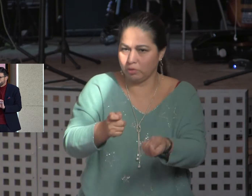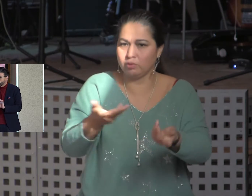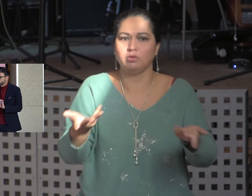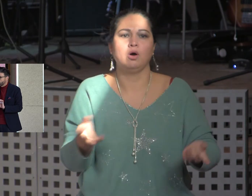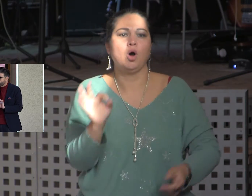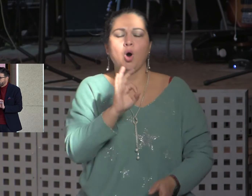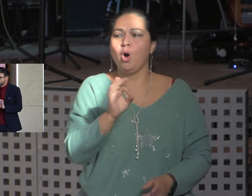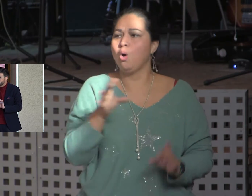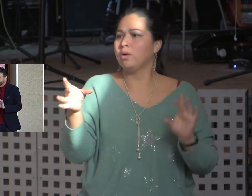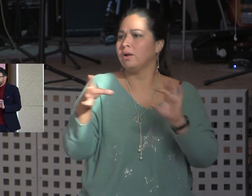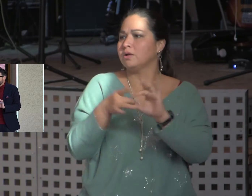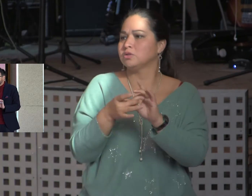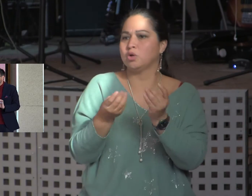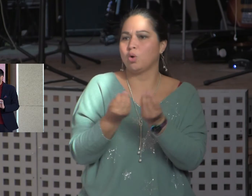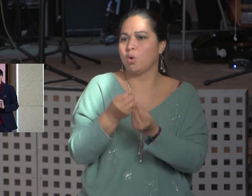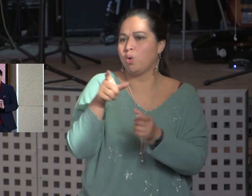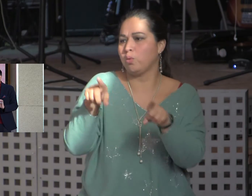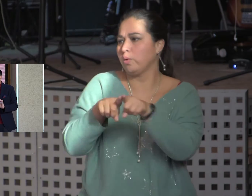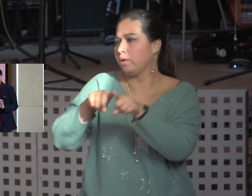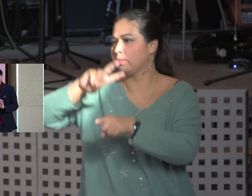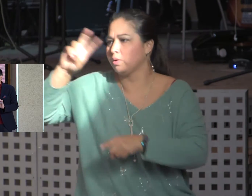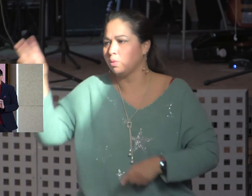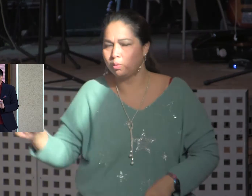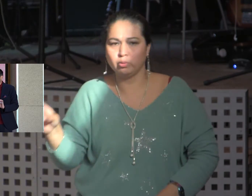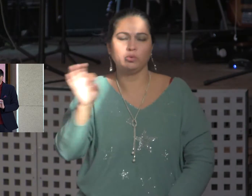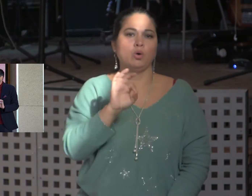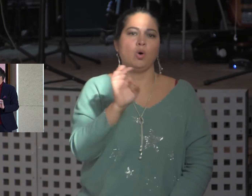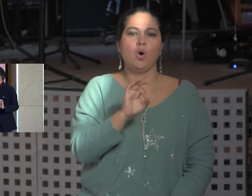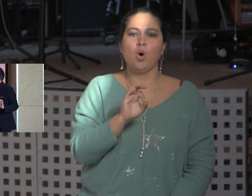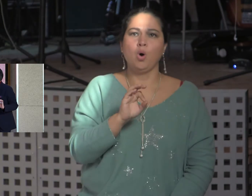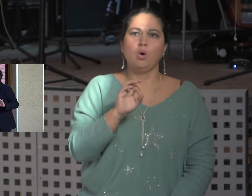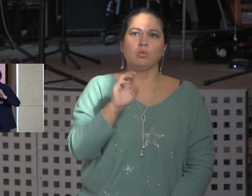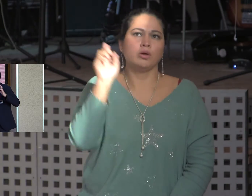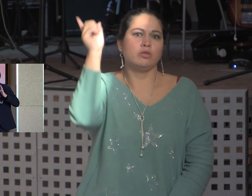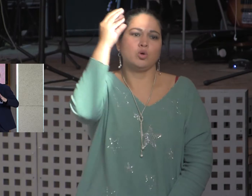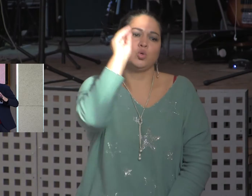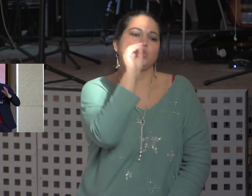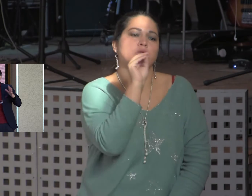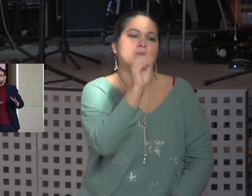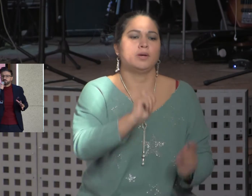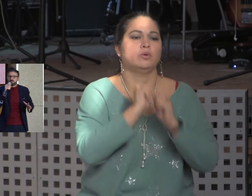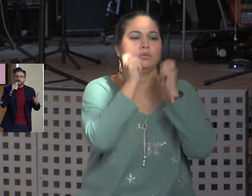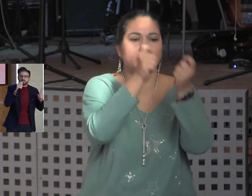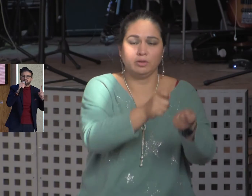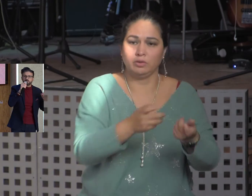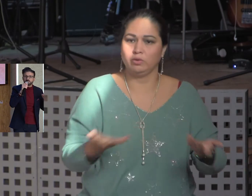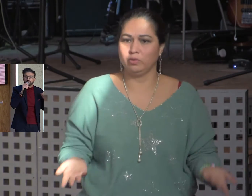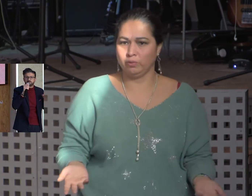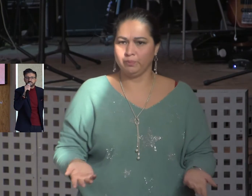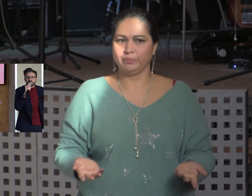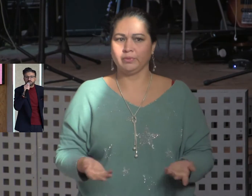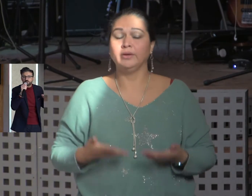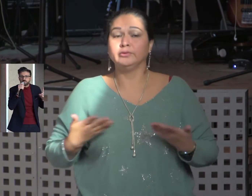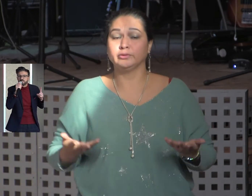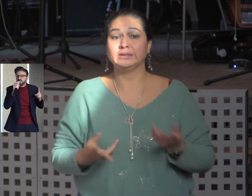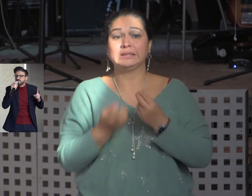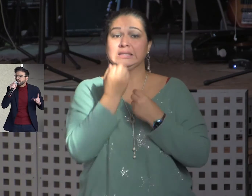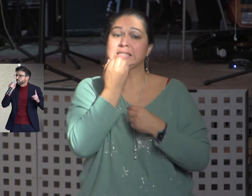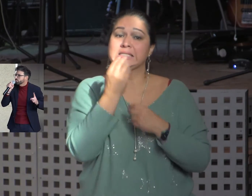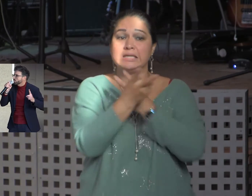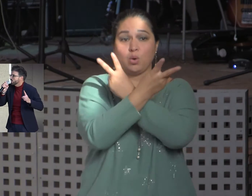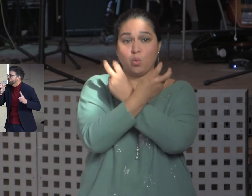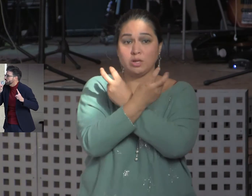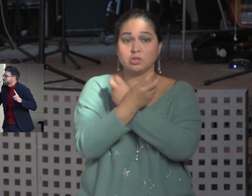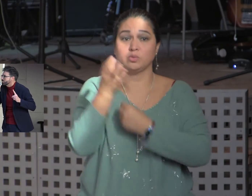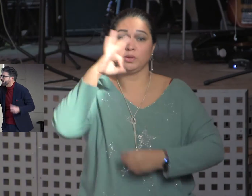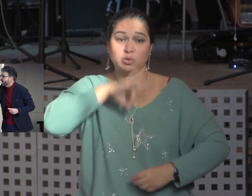a un sueño, a un llamado, a tu ministerio. Si el hueso muere en lo espiritual, solo es por una razón,